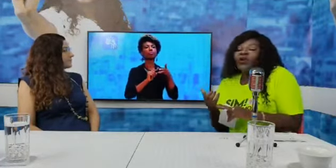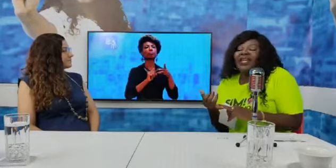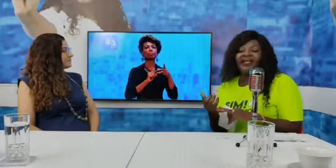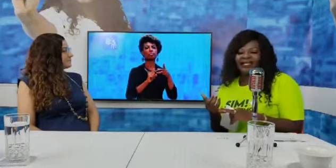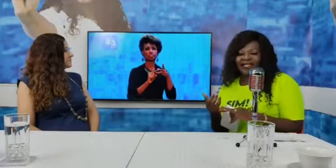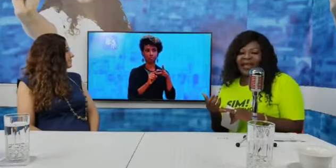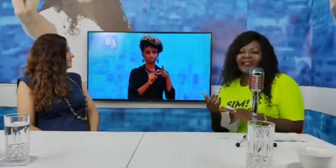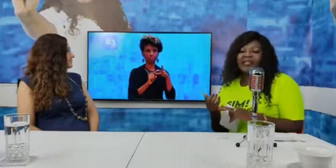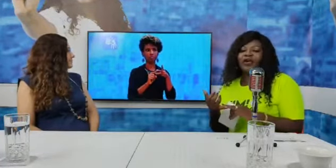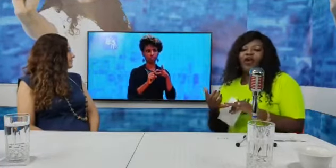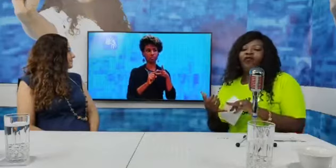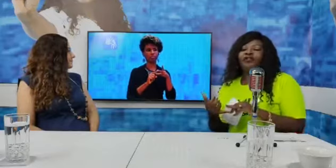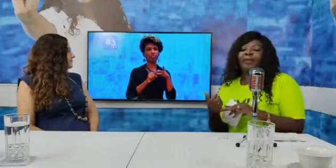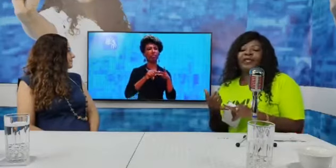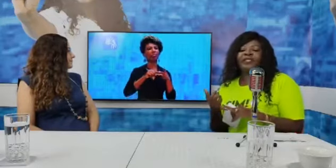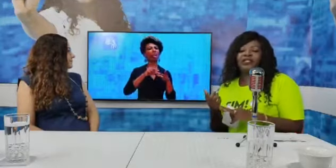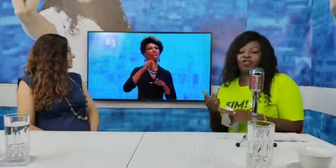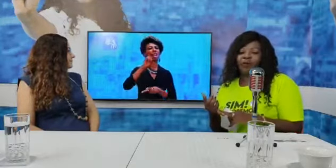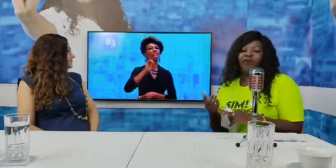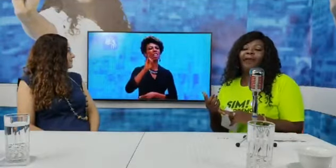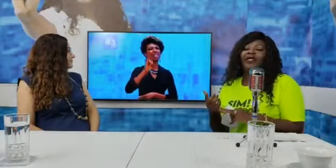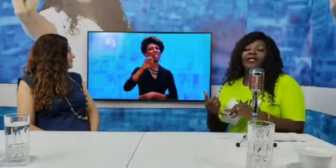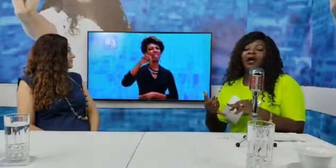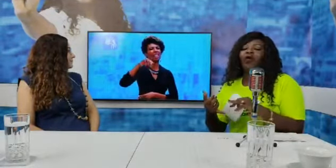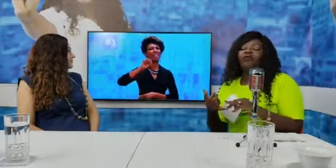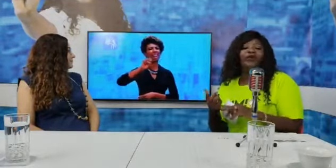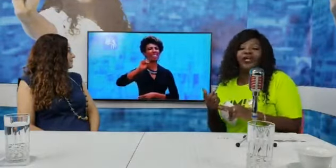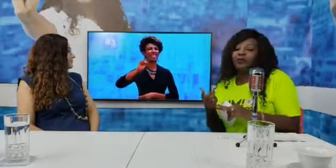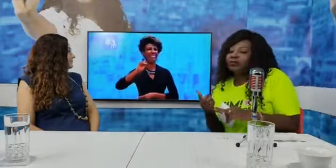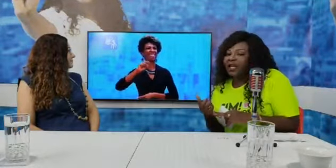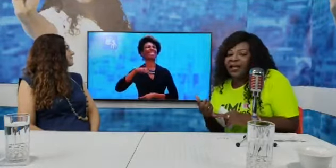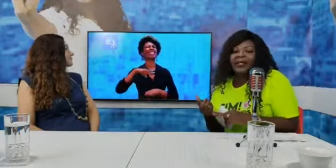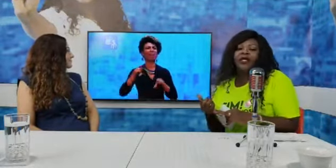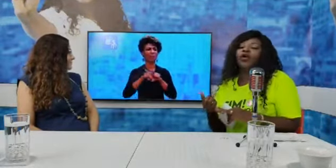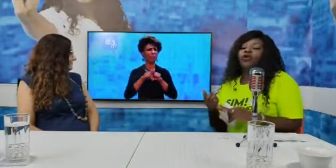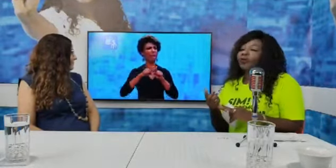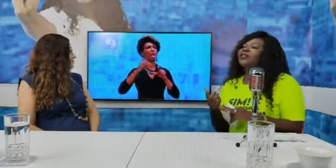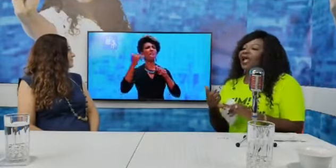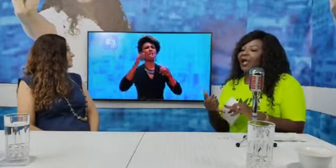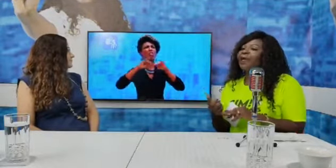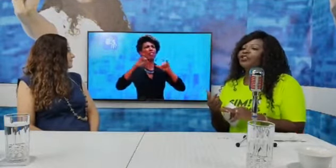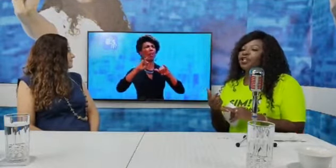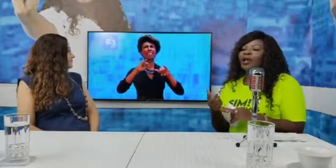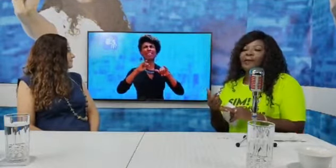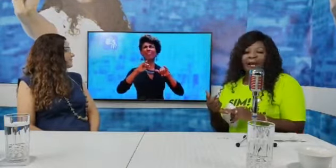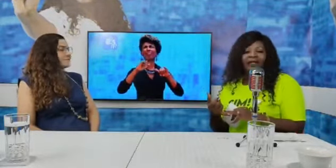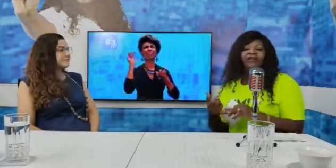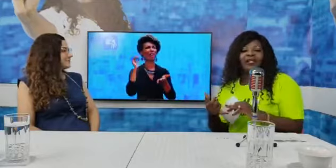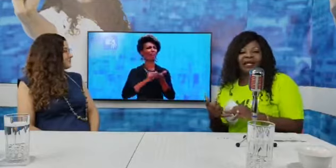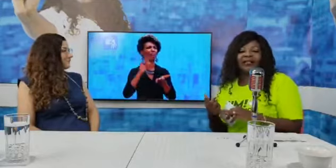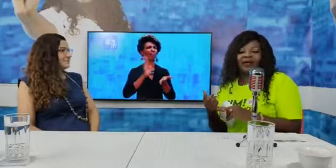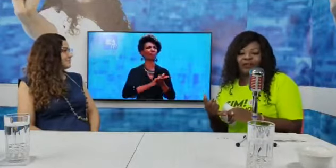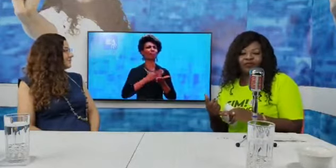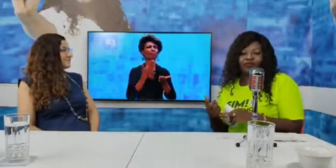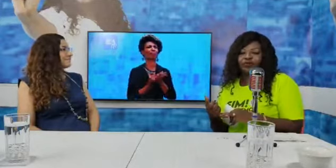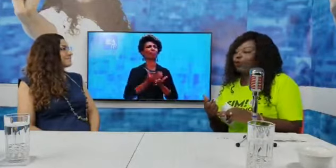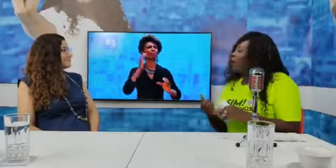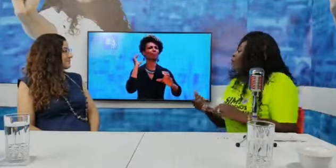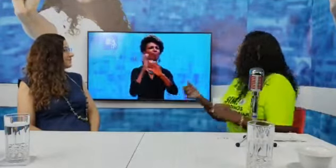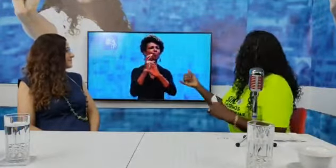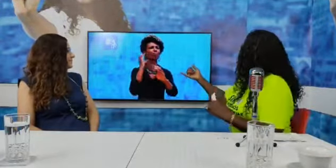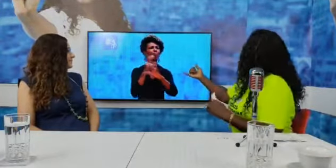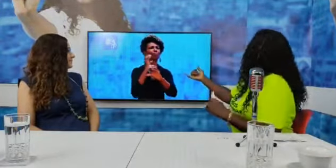no INSS, você precisa de uma informação, você não tem ali um intérprete para que venha tratar no